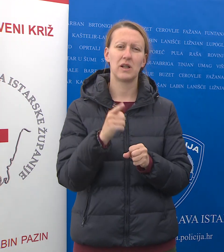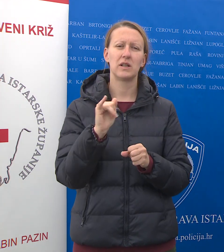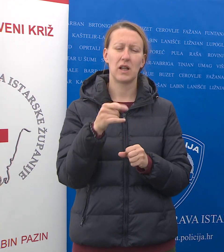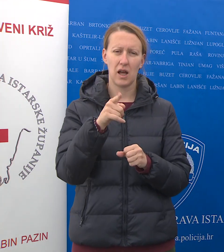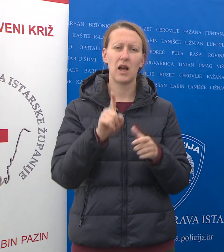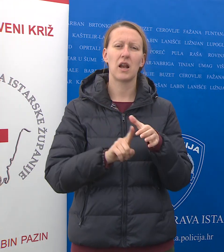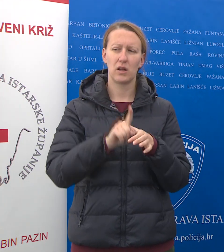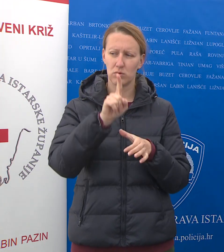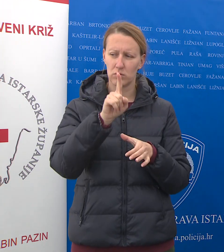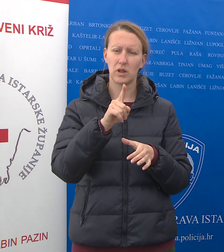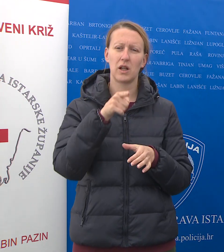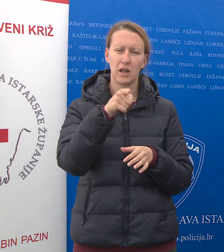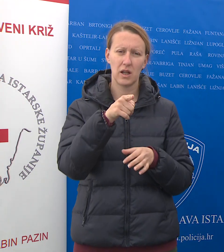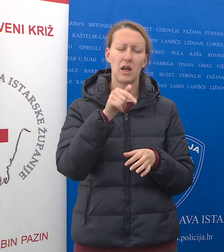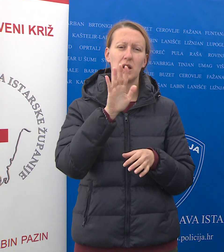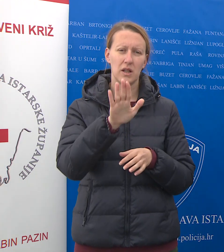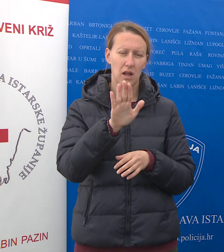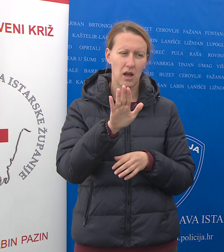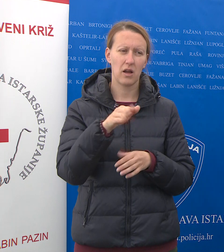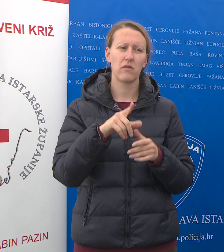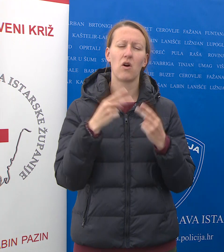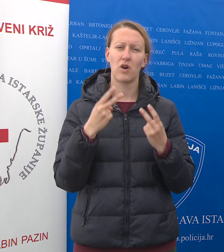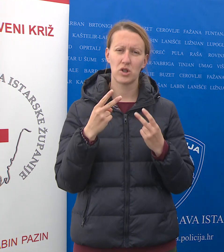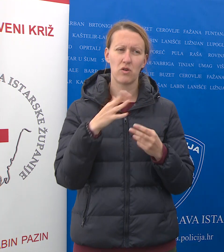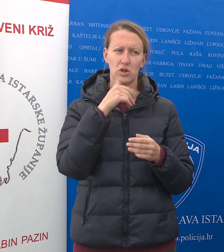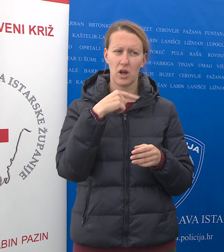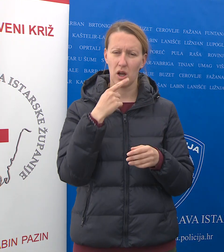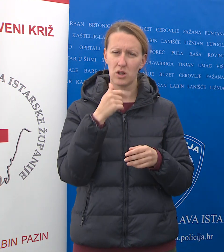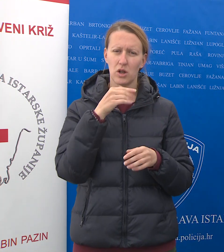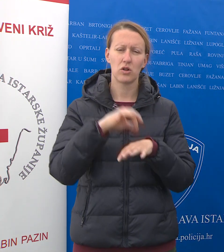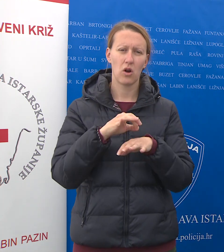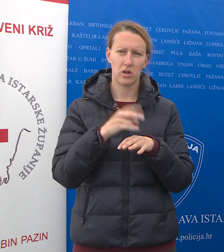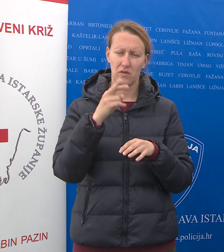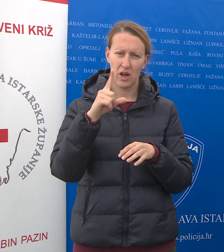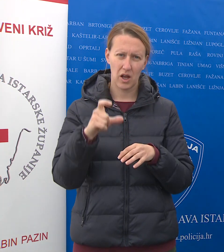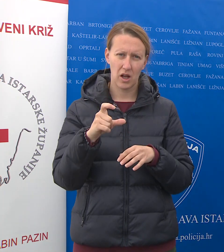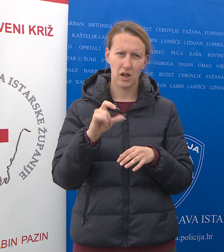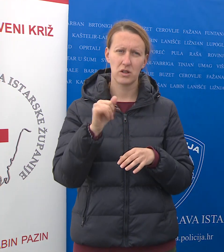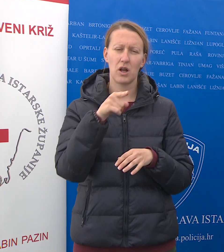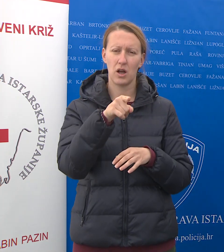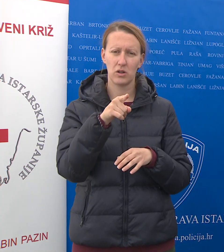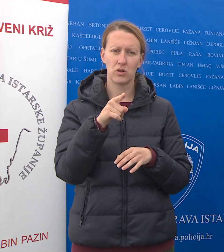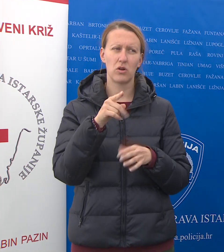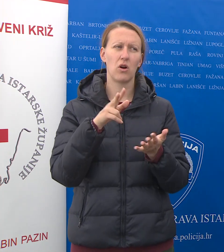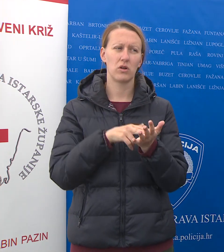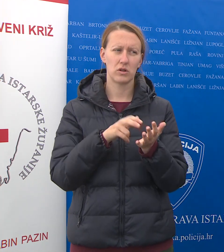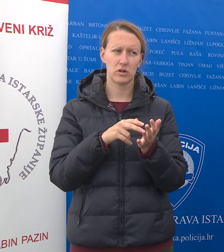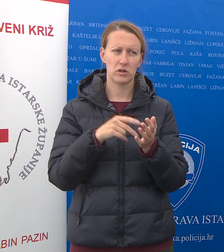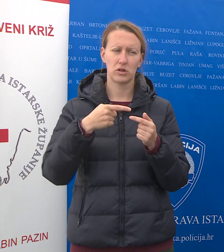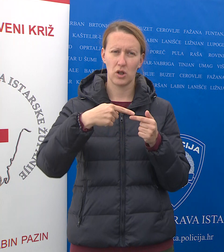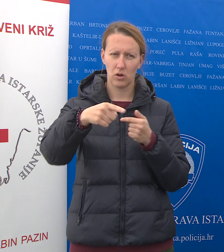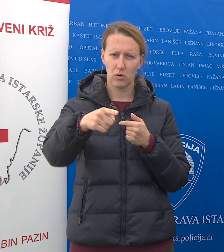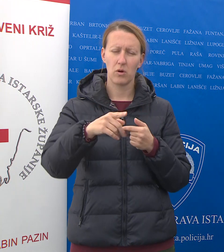daje rezultate te i takve. Uvažavajući što je rekla i doktorica Valić, da je to utakmica na duge